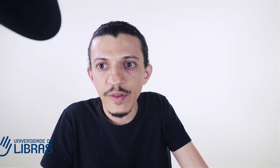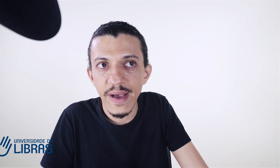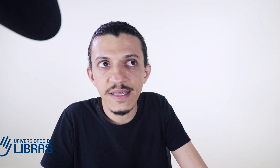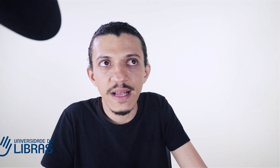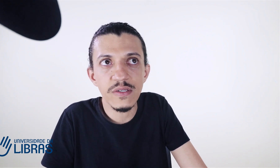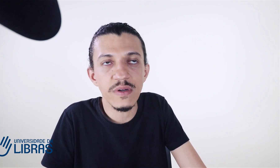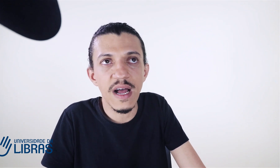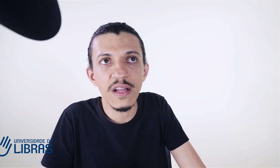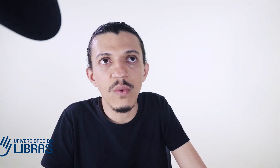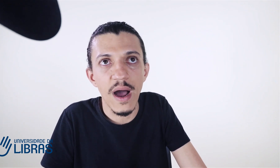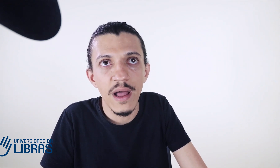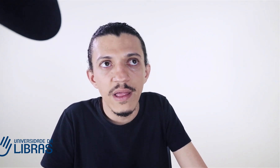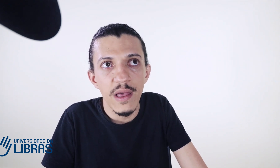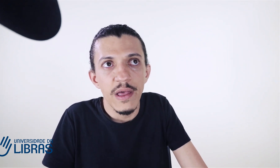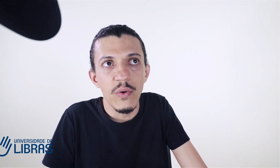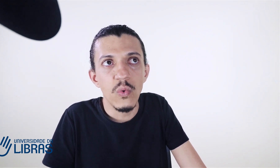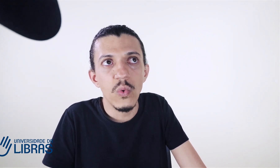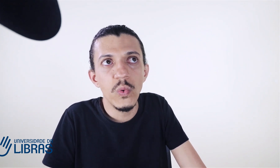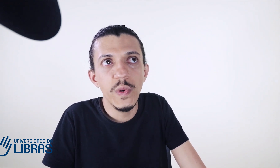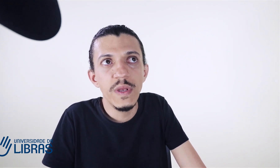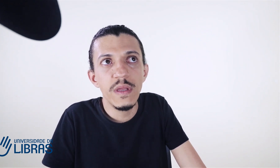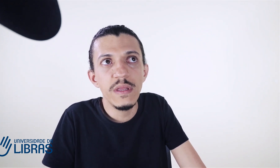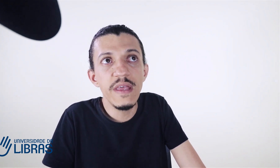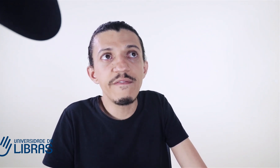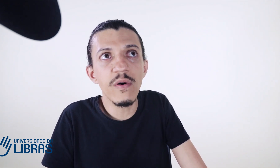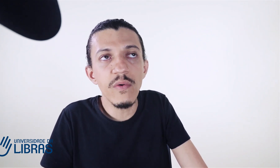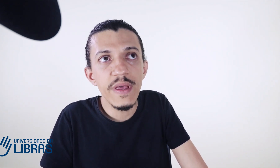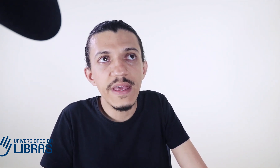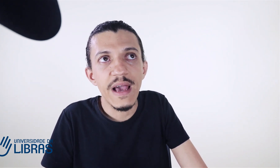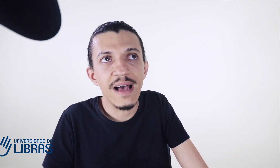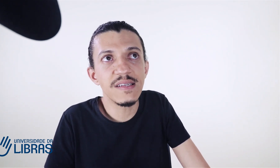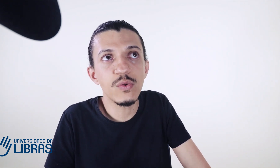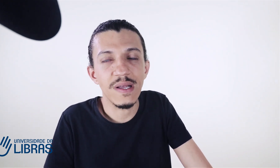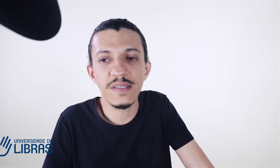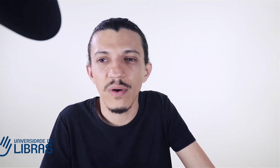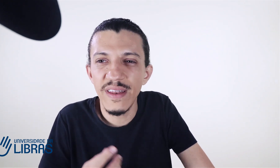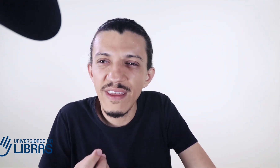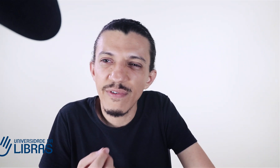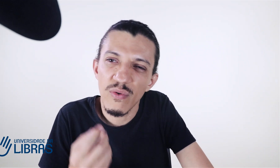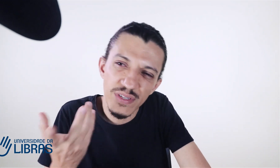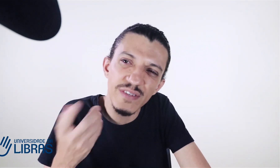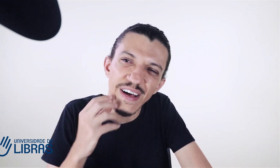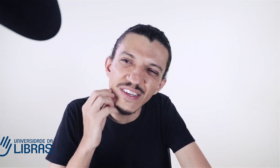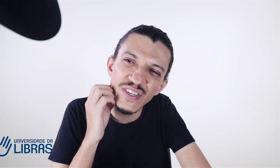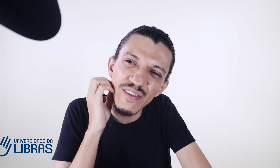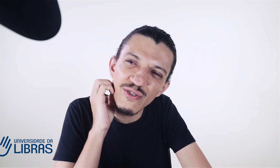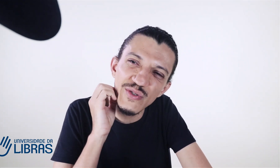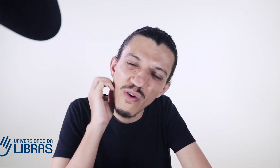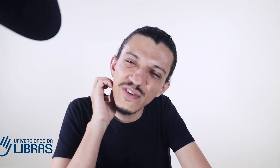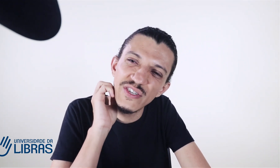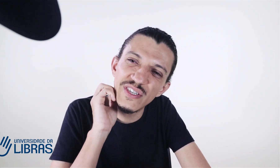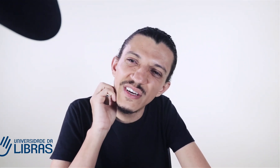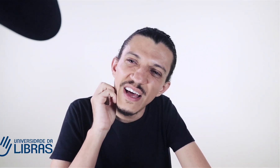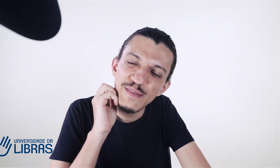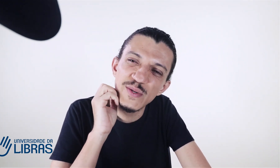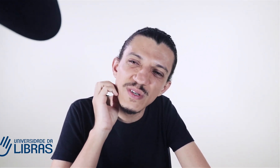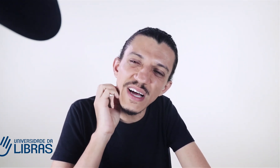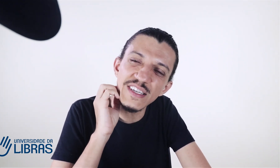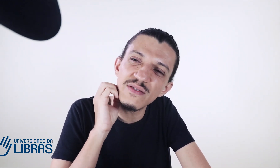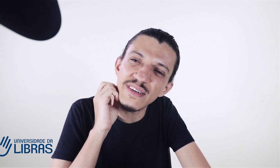mais relacionado a o nível e a situação. Nível, quando a gente fala de nível, de novo, as pessoas acham que está se